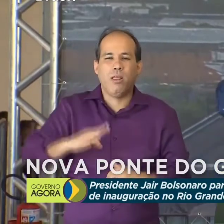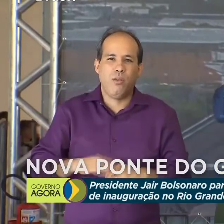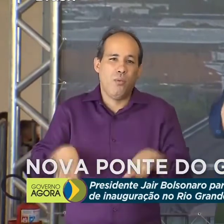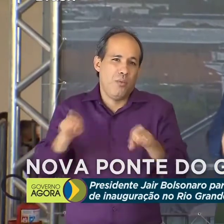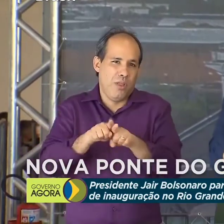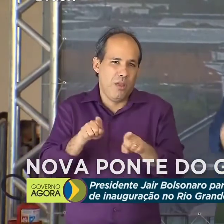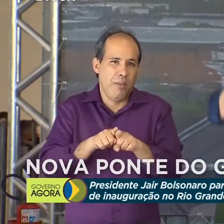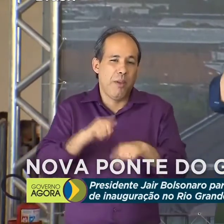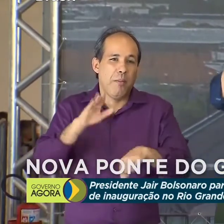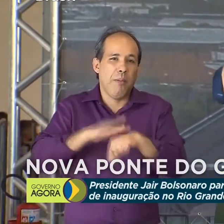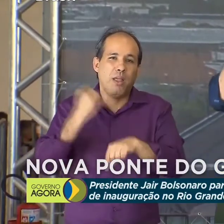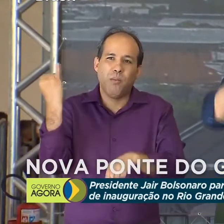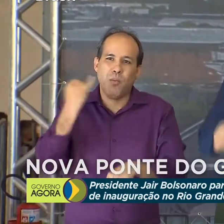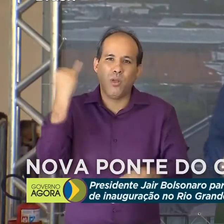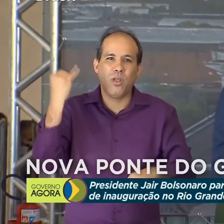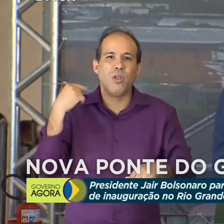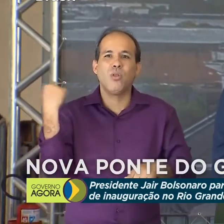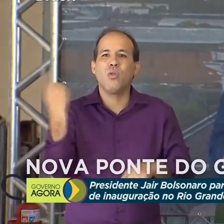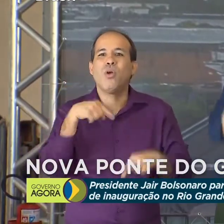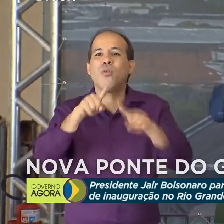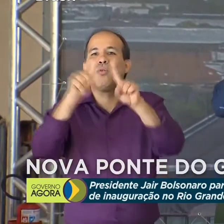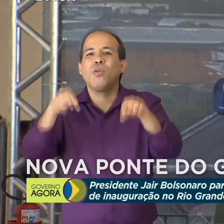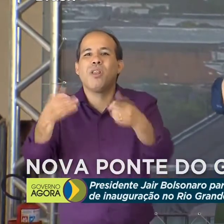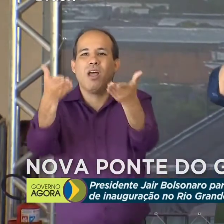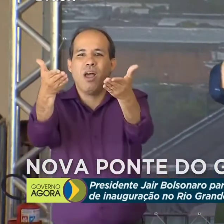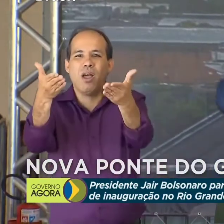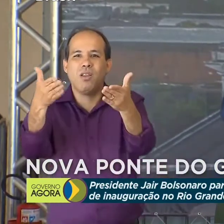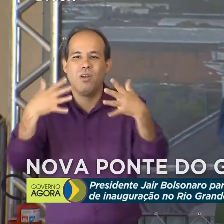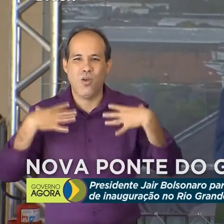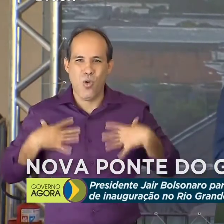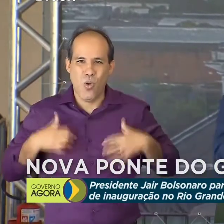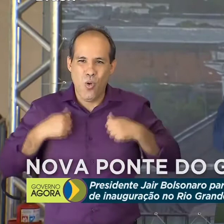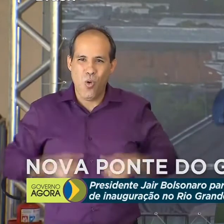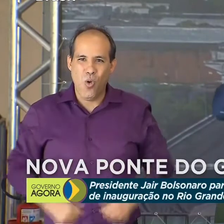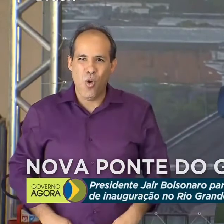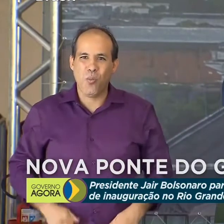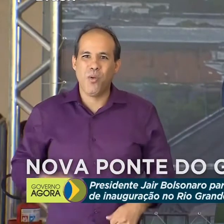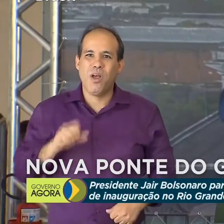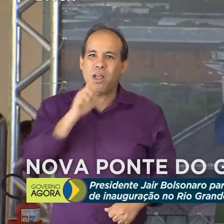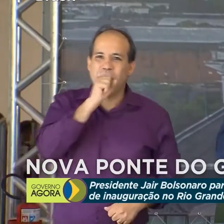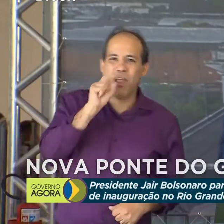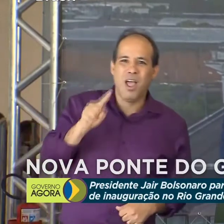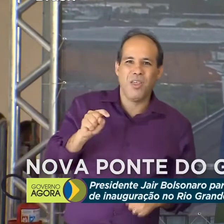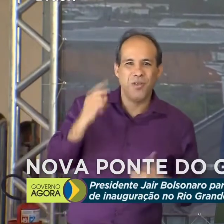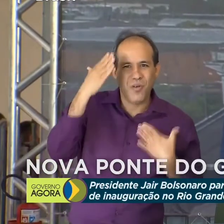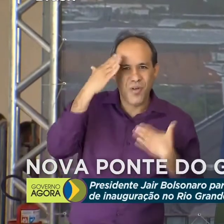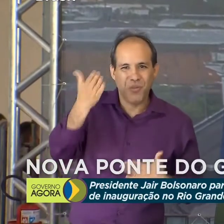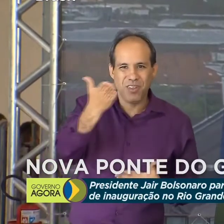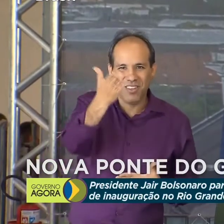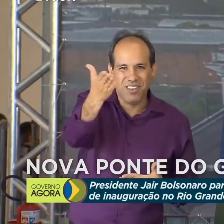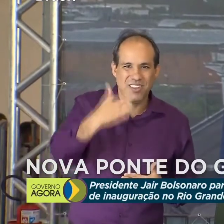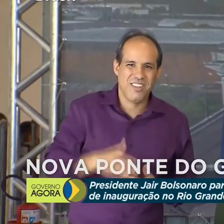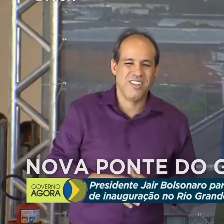mais importantes, os nossos operários aí de laranja e azul, muito obrigado a vocês.